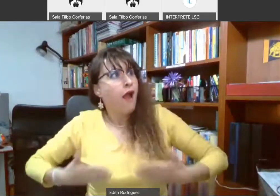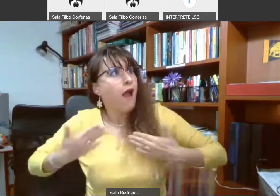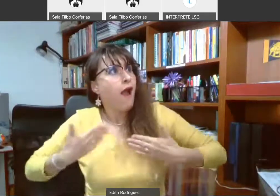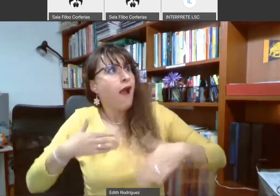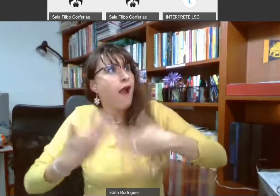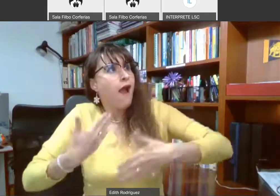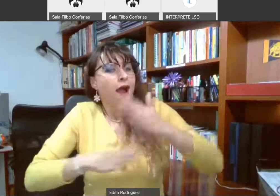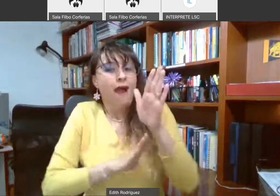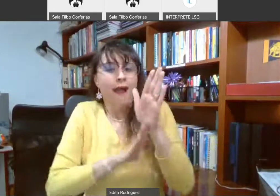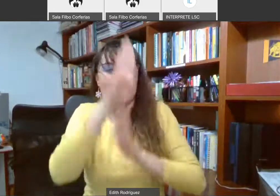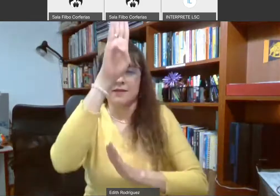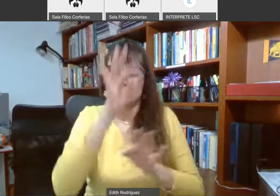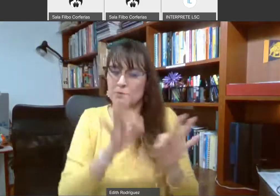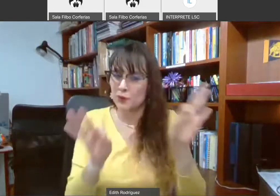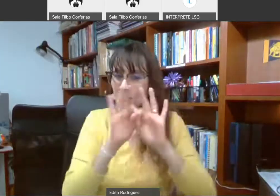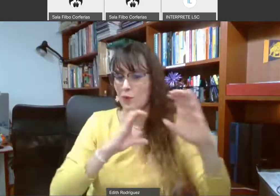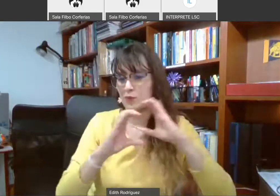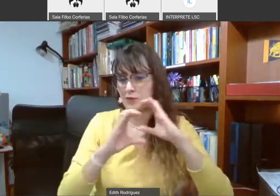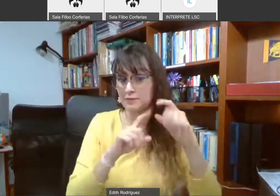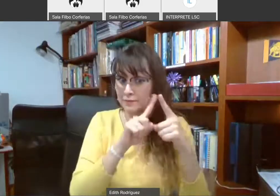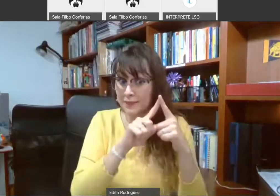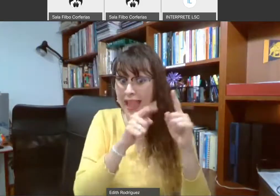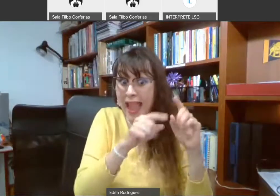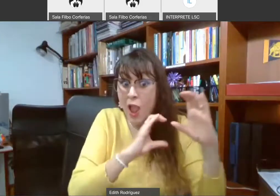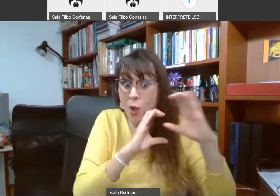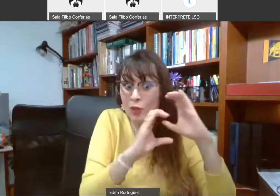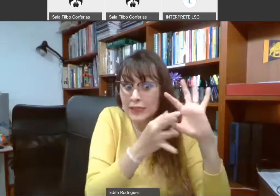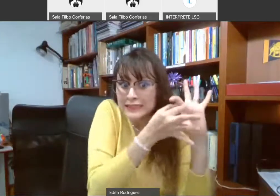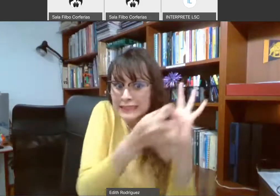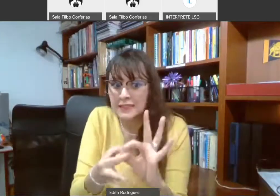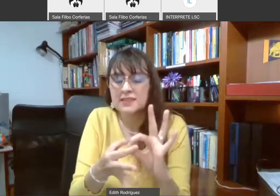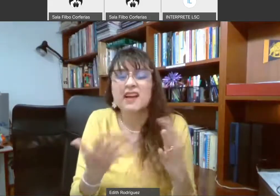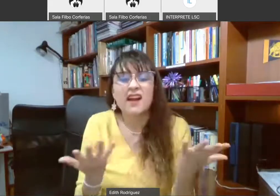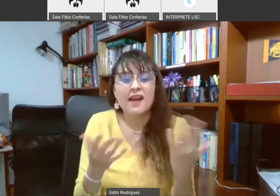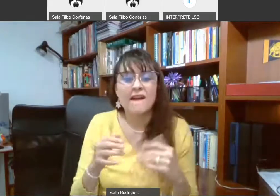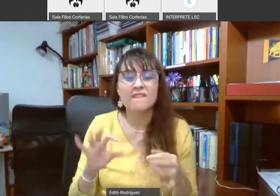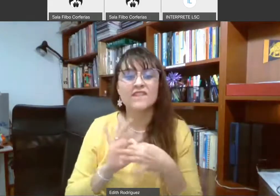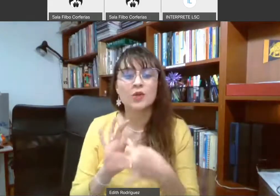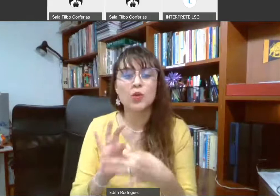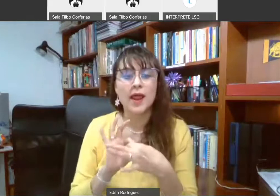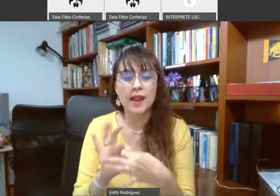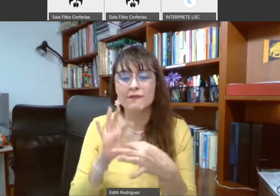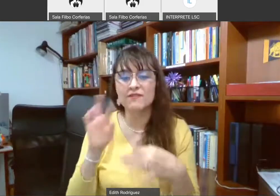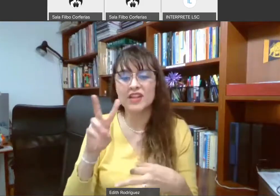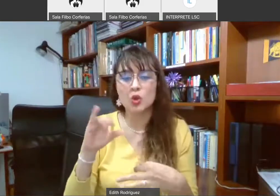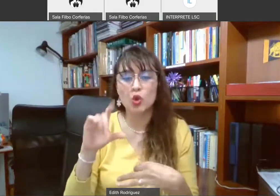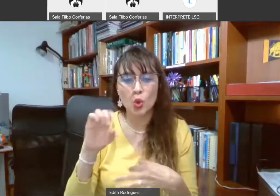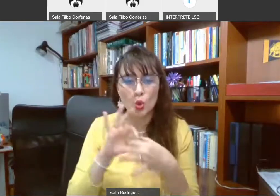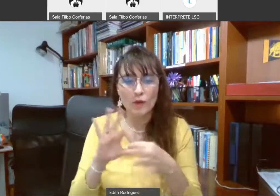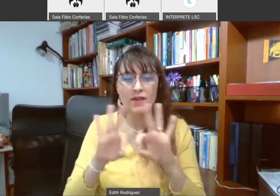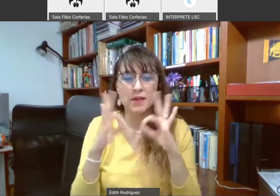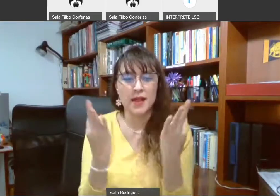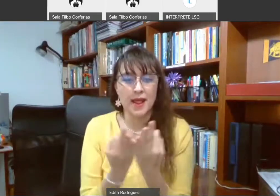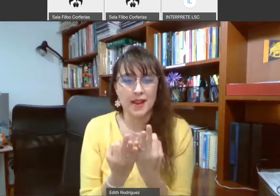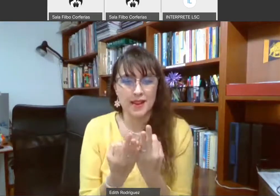haga en esta primera lengua, lo que le permite a las personas sordas poder adquirir o poder generar todo